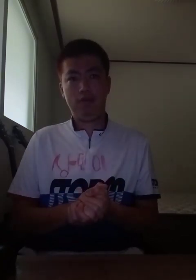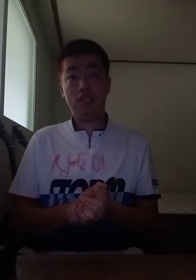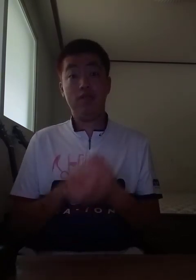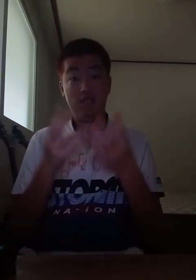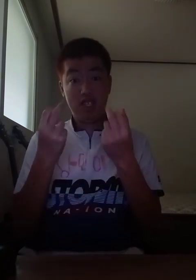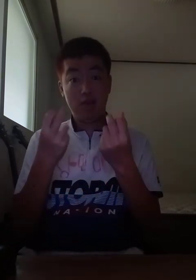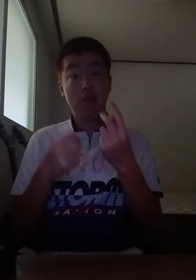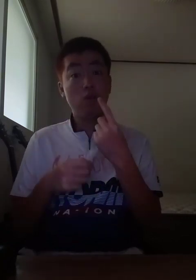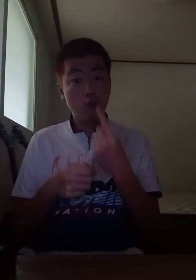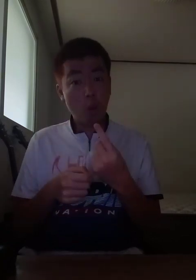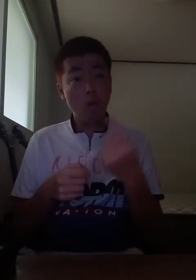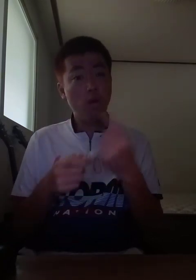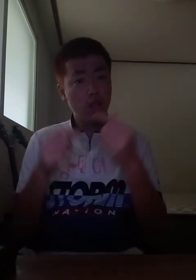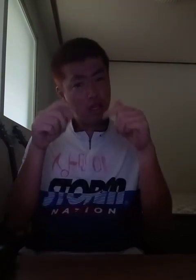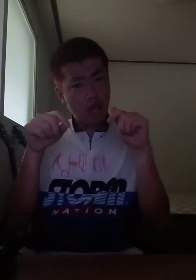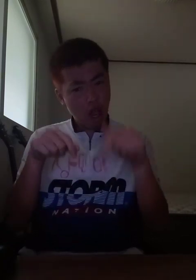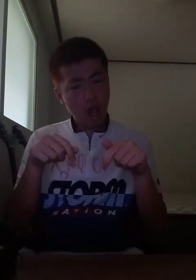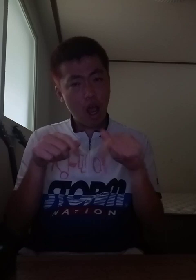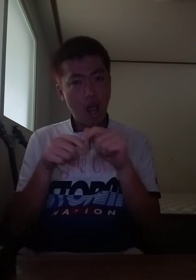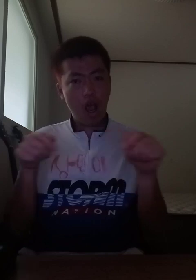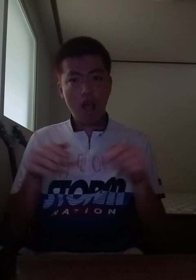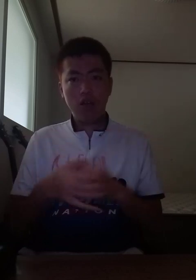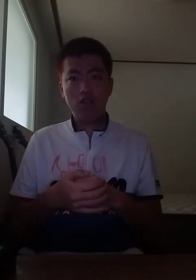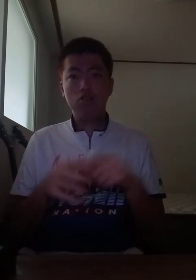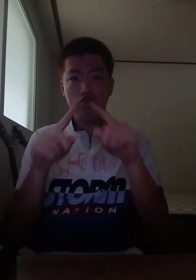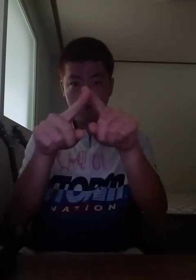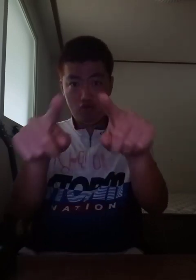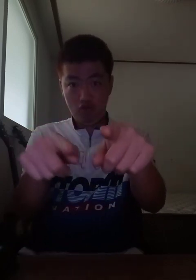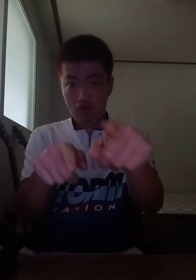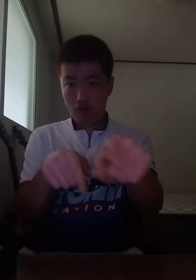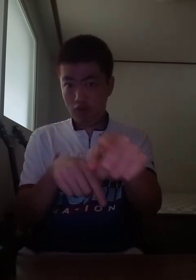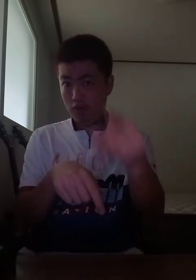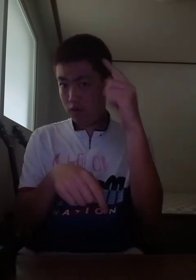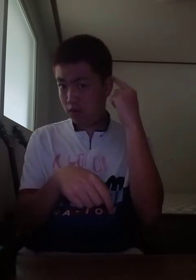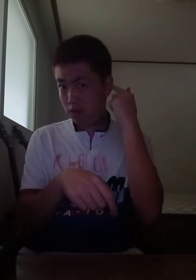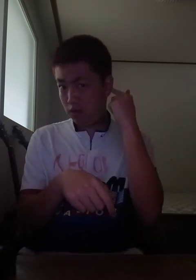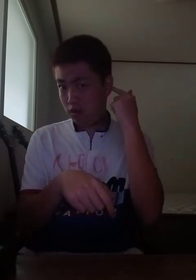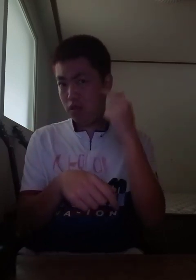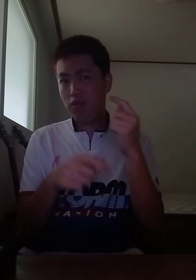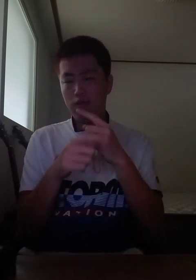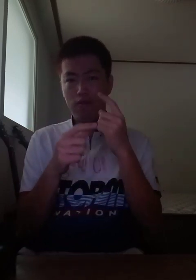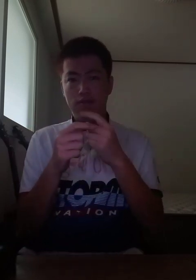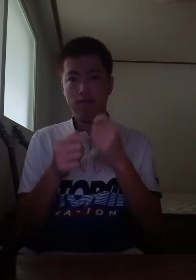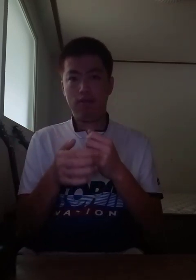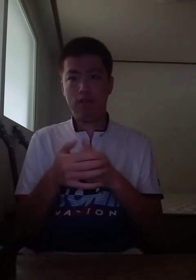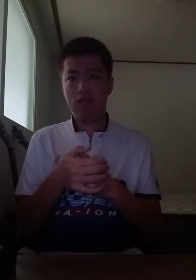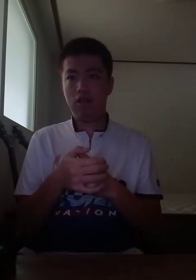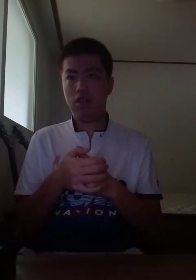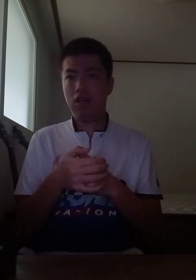비상벨이 좀 효율성이 떨어진 부분이고 그런 상황에서는 휴대폰을 이용한 신고가 효과적이지 않을까 하는